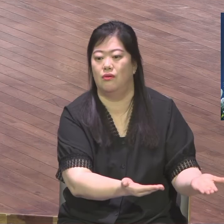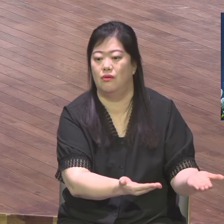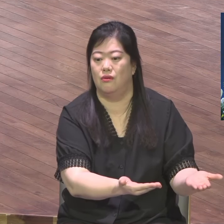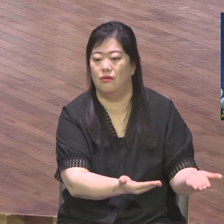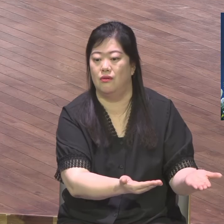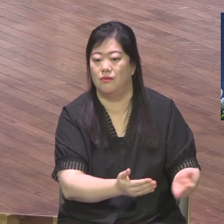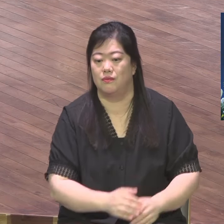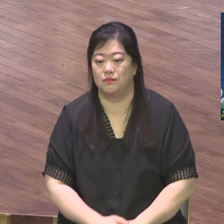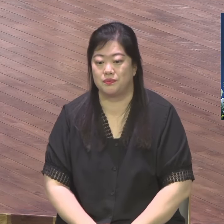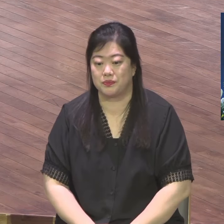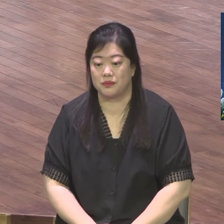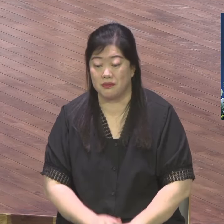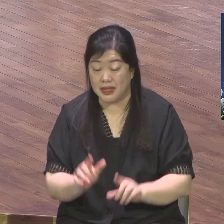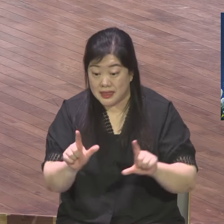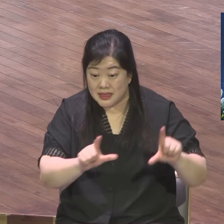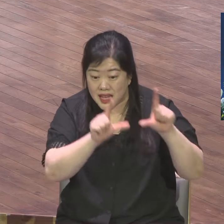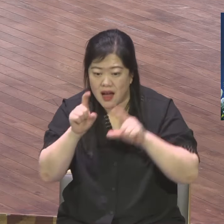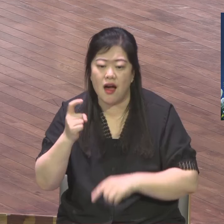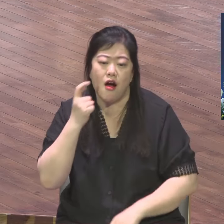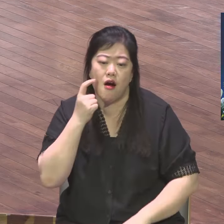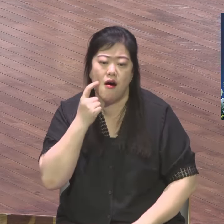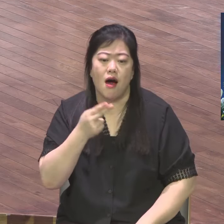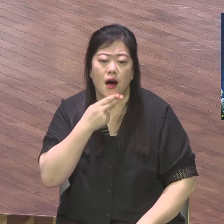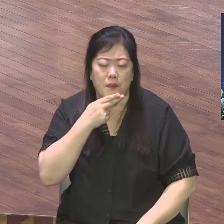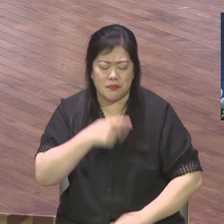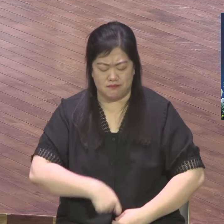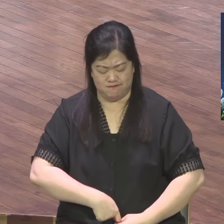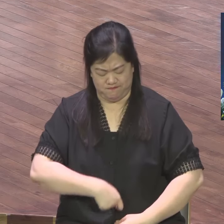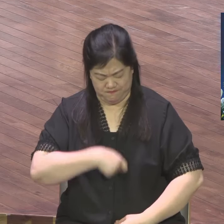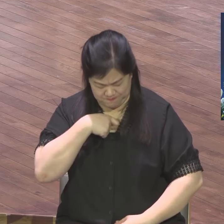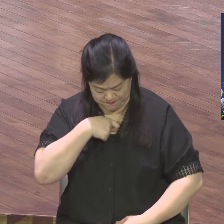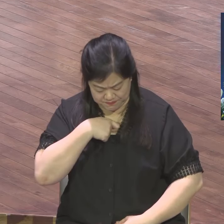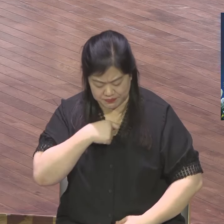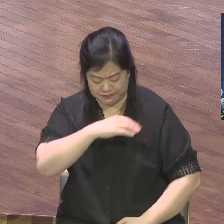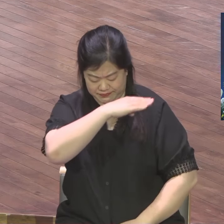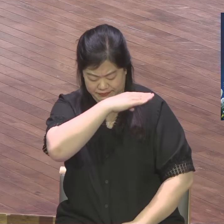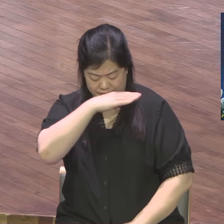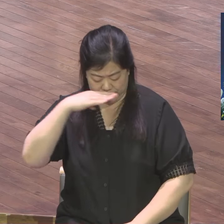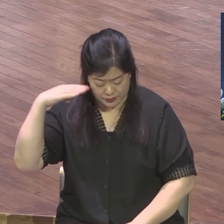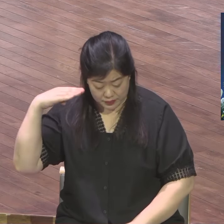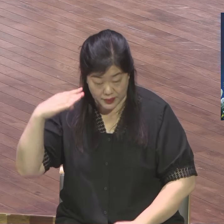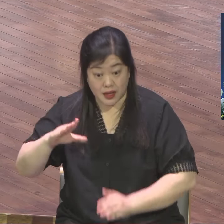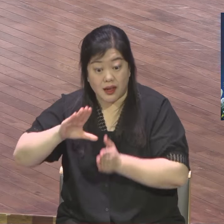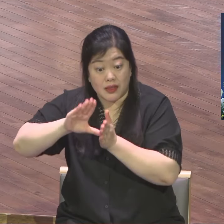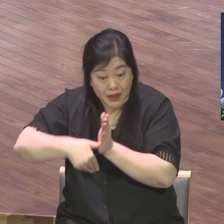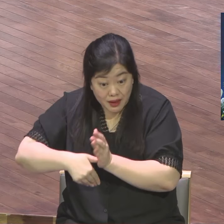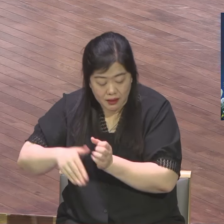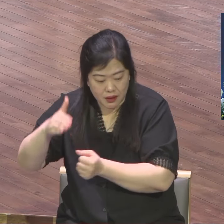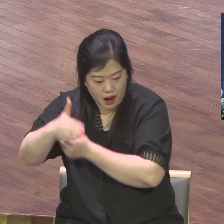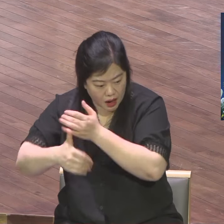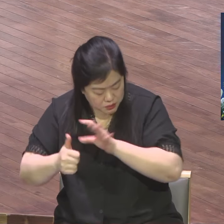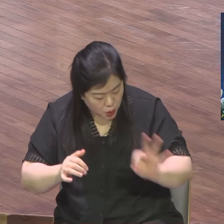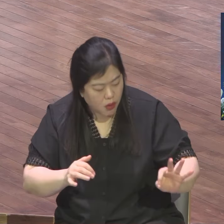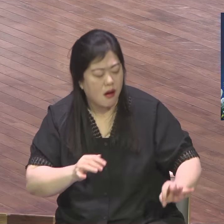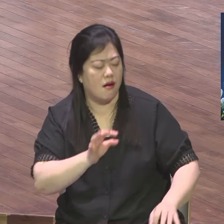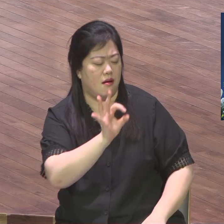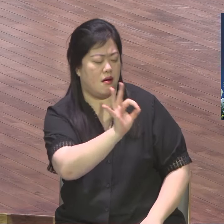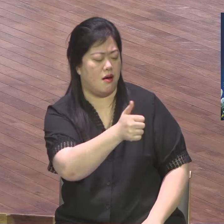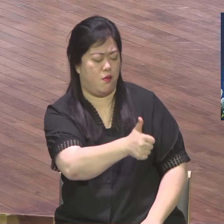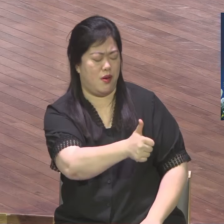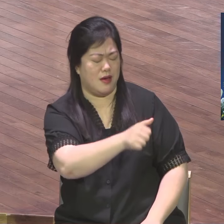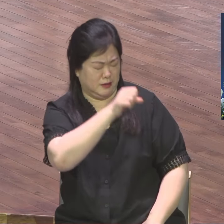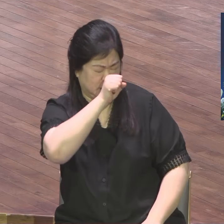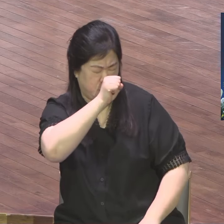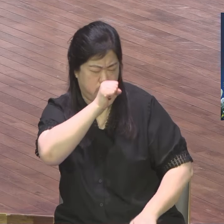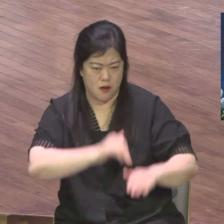정직한 삶. 다시 말해서 하나님의 말씀 중심의 삶을 살 때 하나님께서 가장 좋은